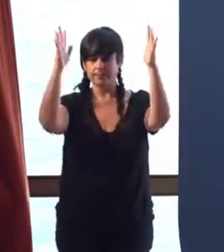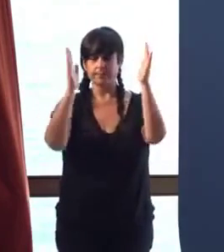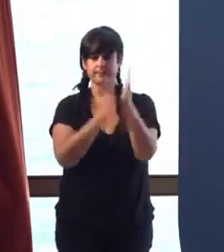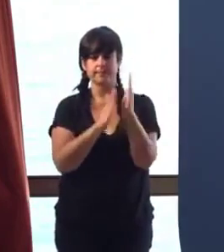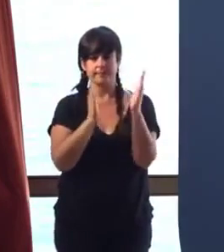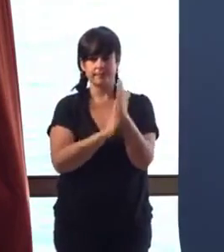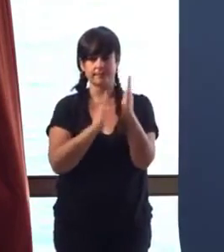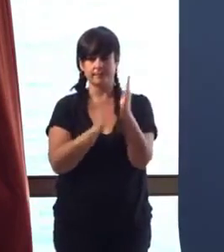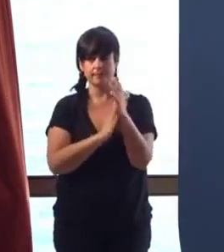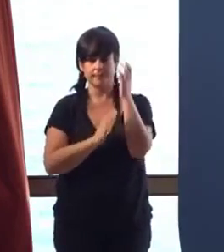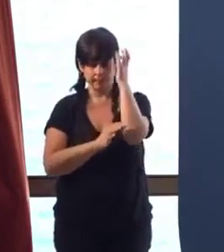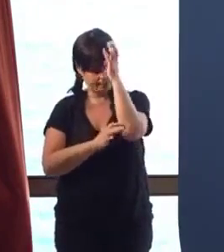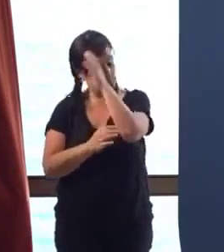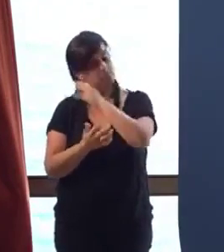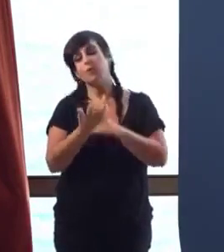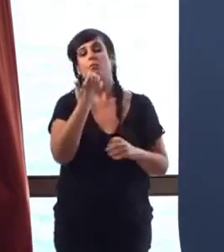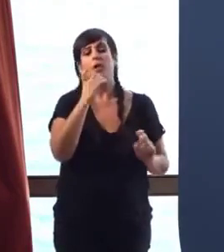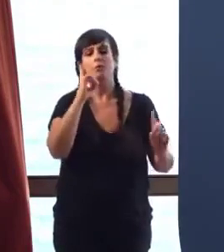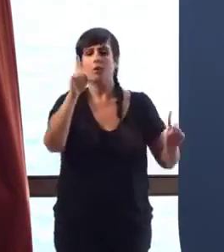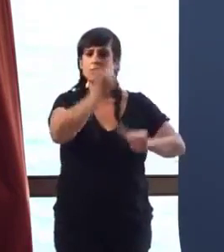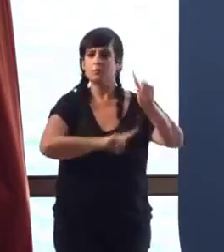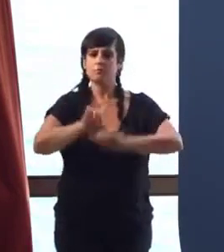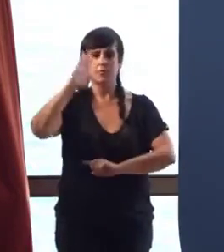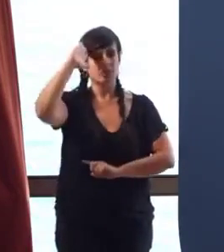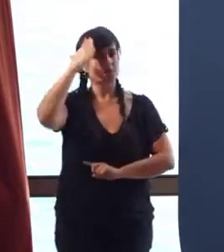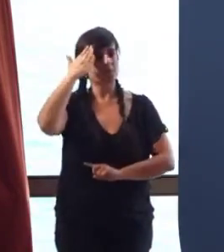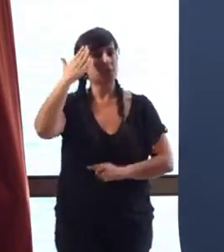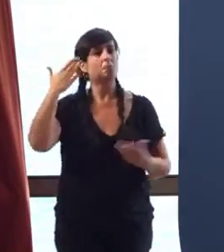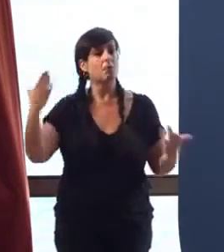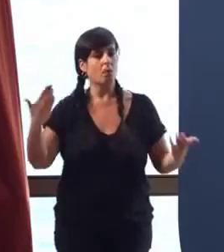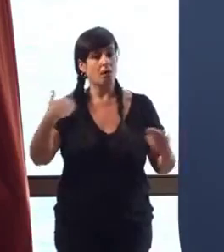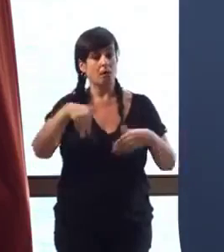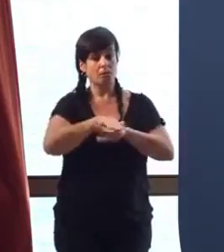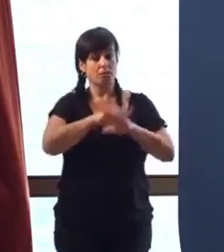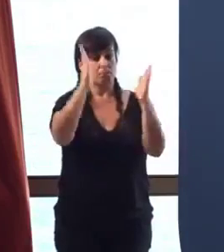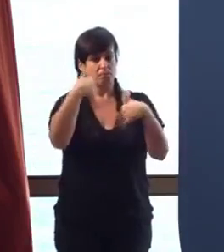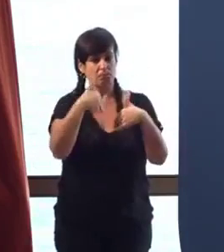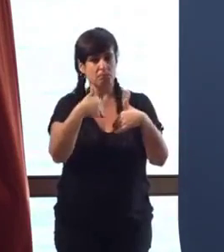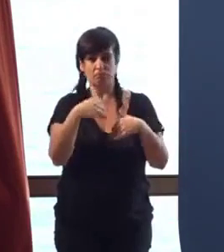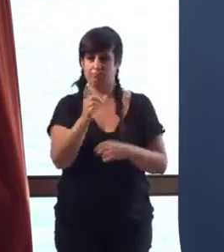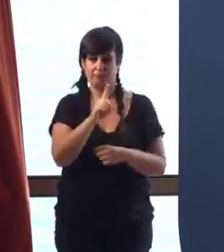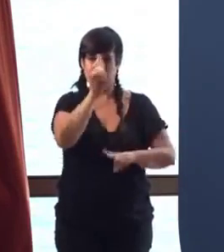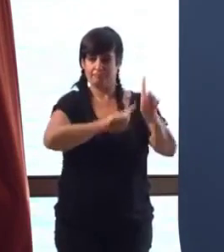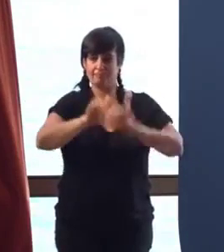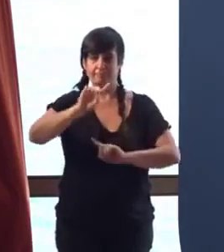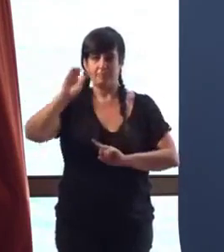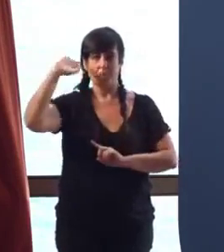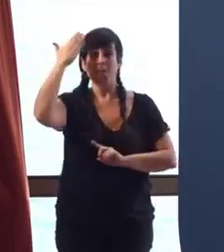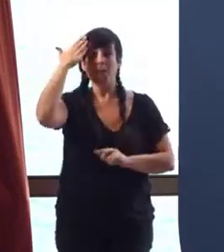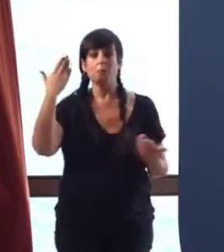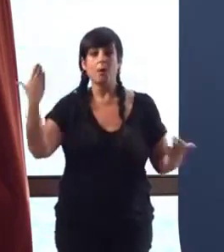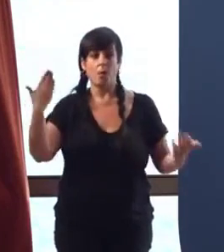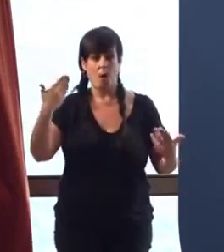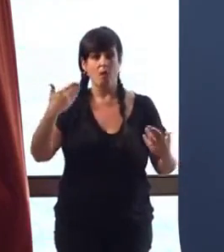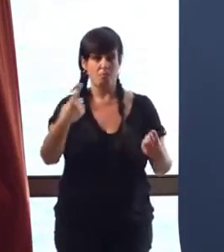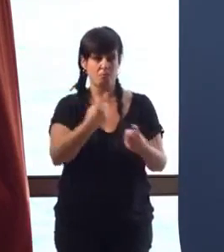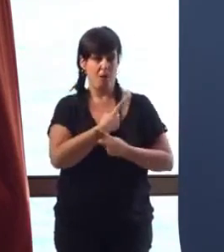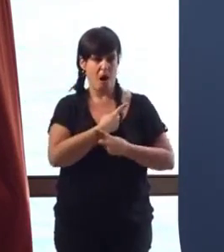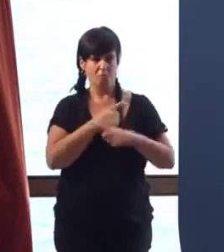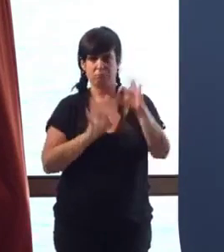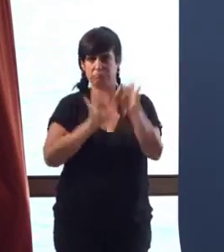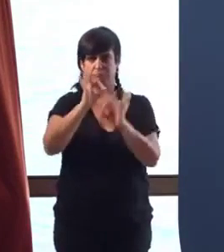El principal problema de la gente no es que no haya gobierno, es los niveles de paros escandalosos que se siguen padeciendo en el conjunto del